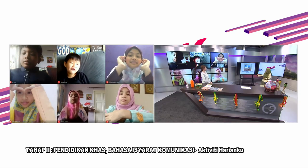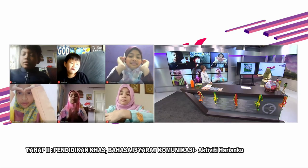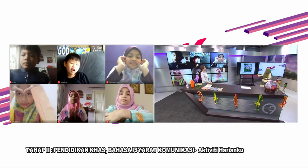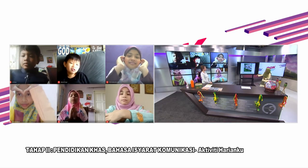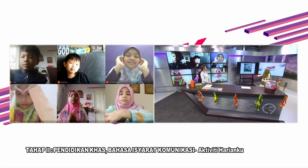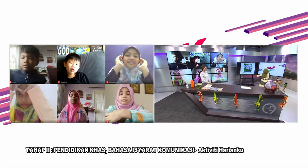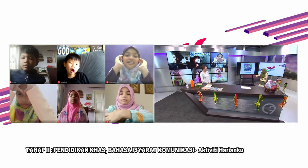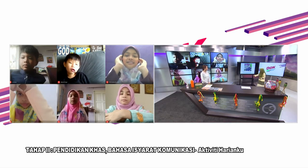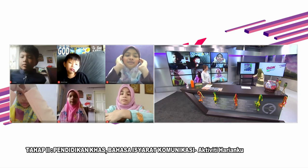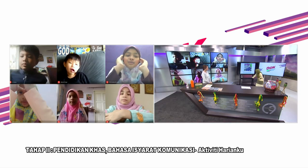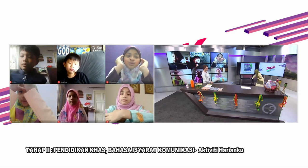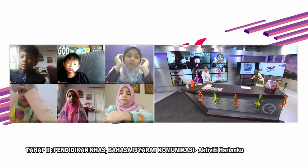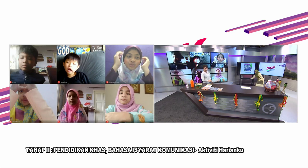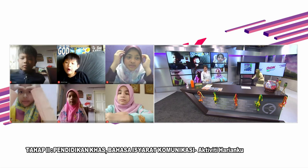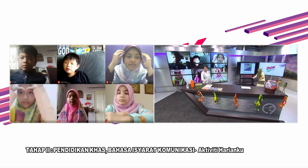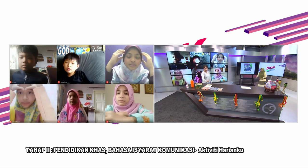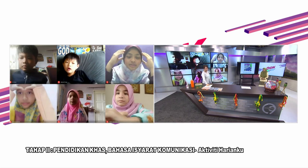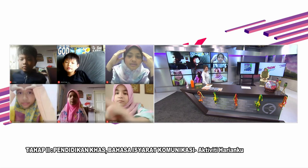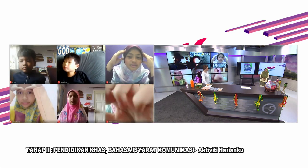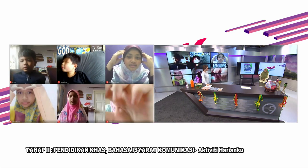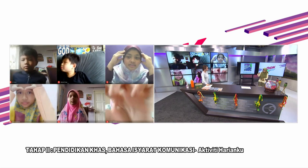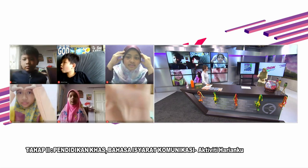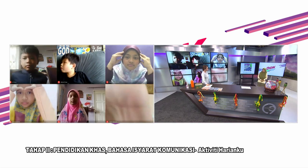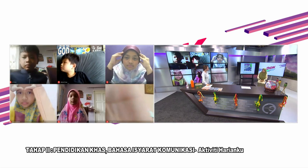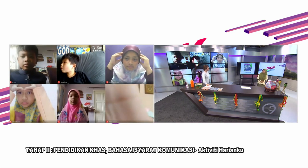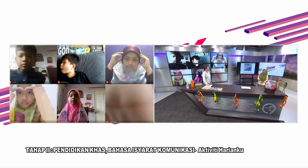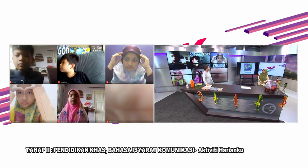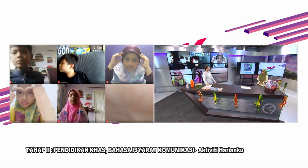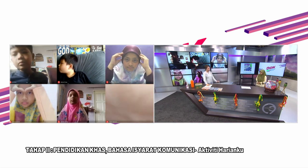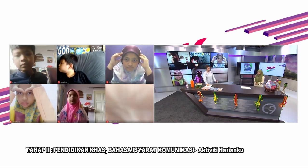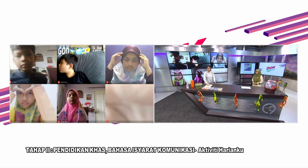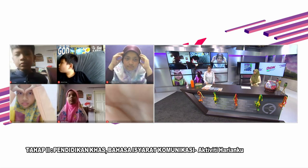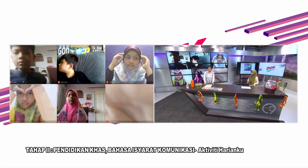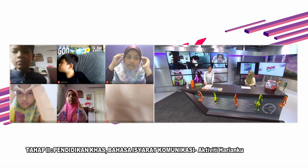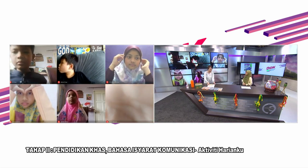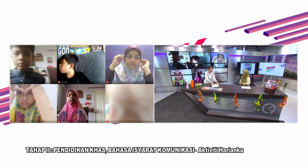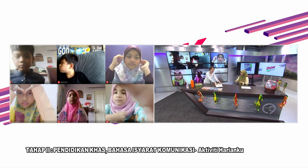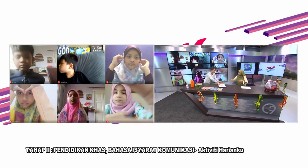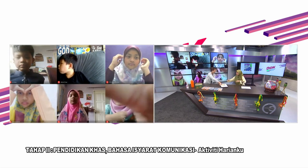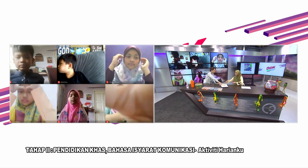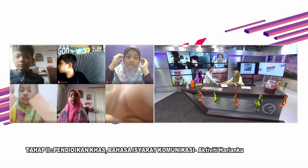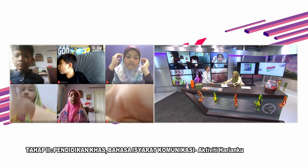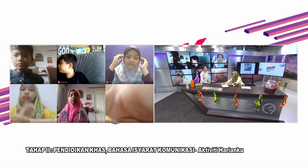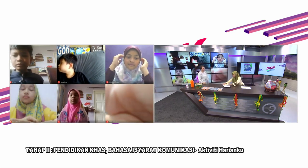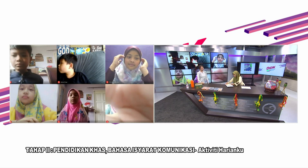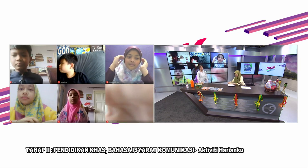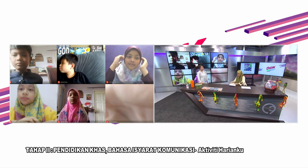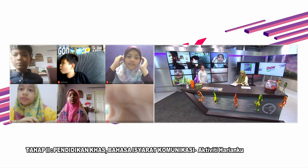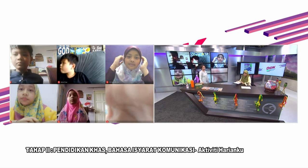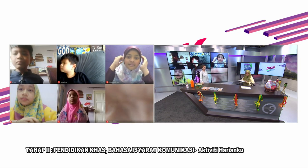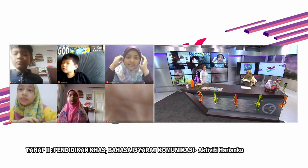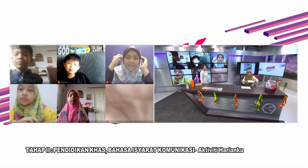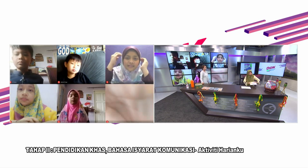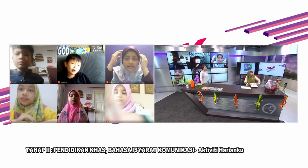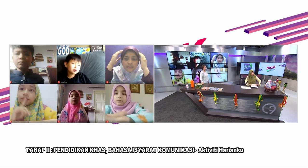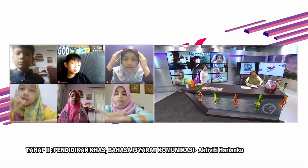Okey, baiklah cikgu, seterusnya kita nak bersambung ke aktiviti petang. Kita sambung dengan aktiviti, yes. Baik, okey, silakan cikgu. Okey.